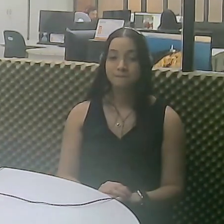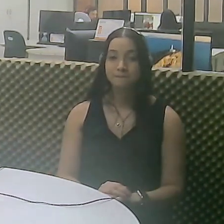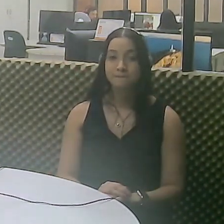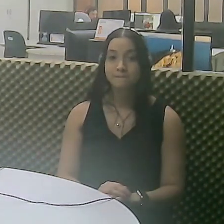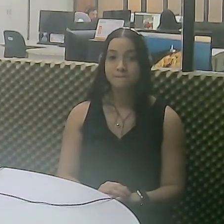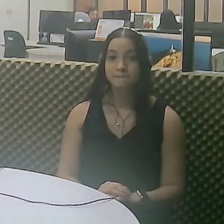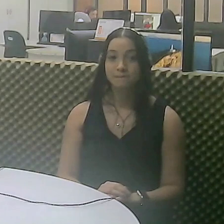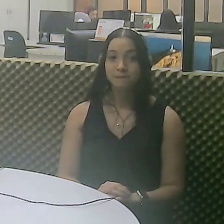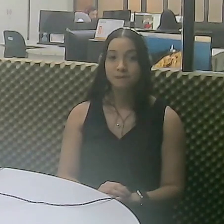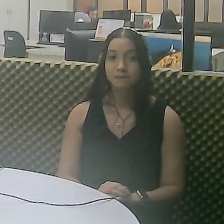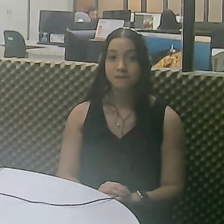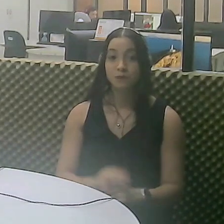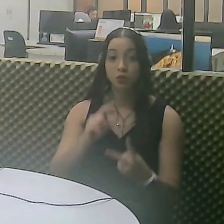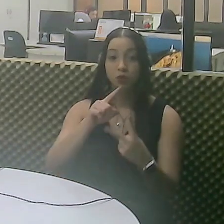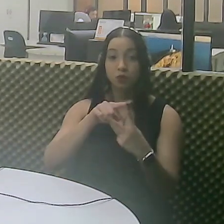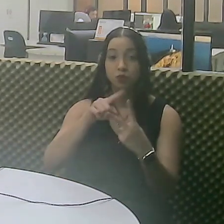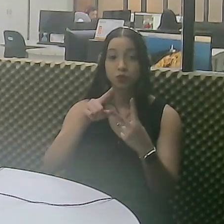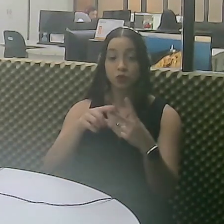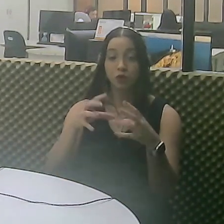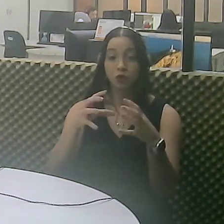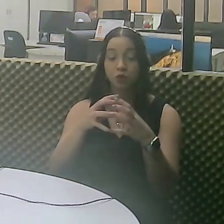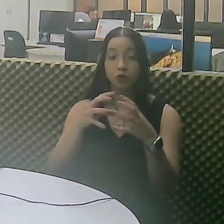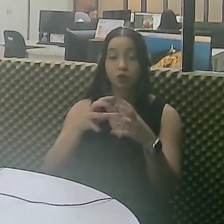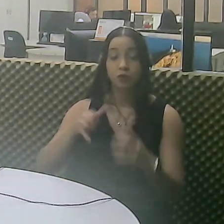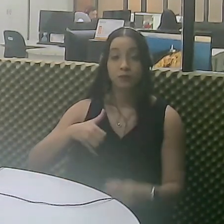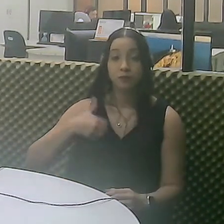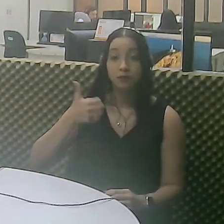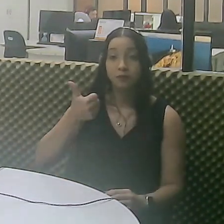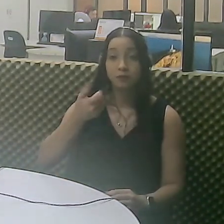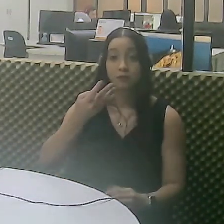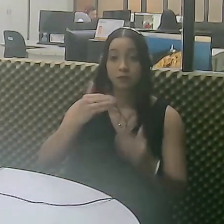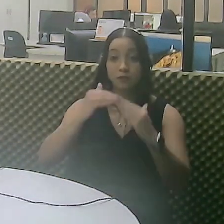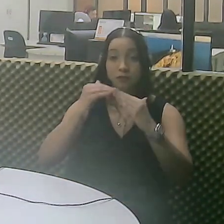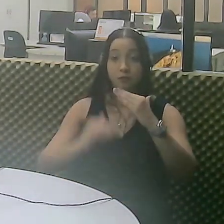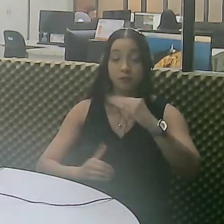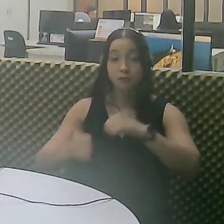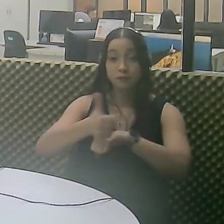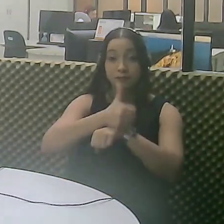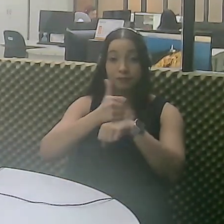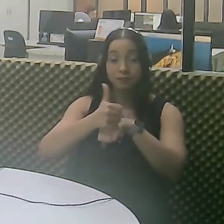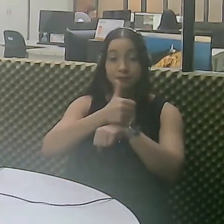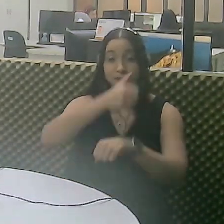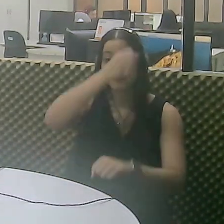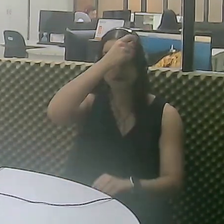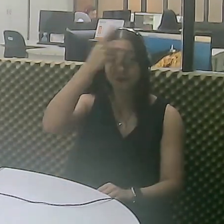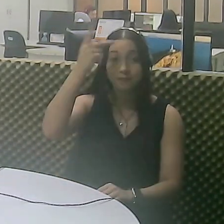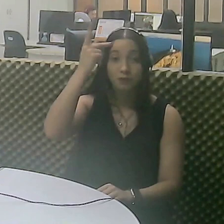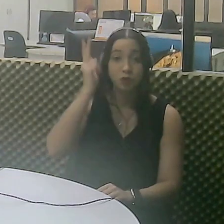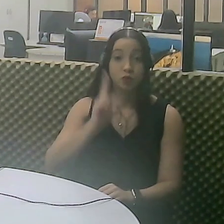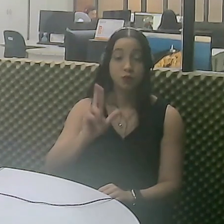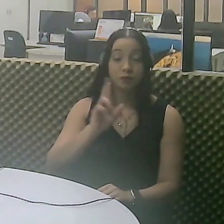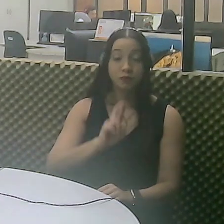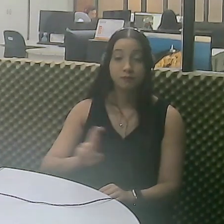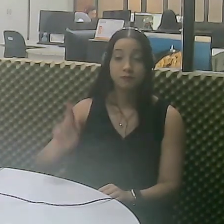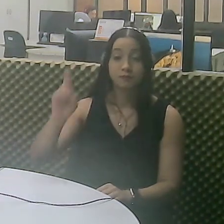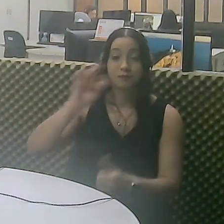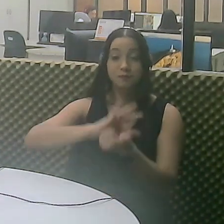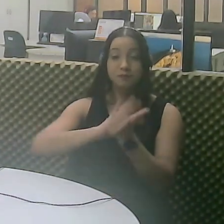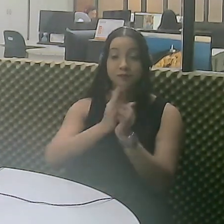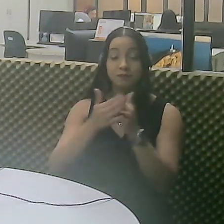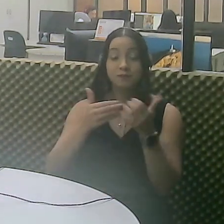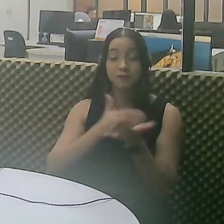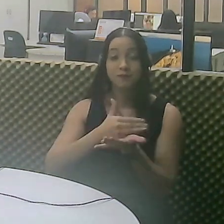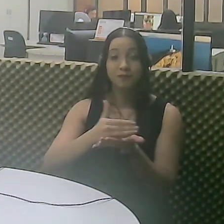notícias. As duas equipes sub-14 de alto rendimento da Prefeitura de Uberlândia, representadas pela FUTEL, estreiam